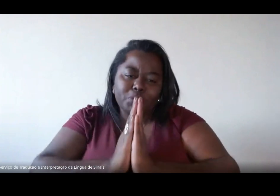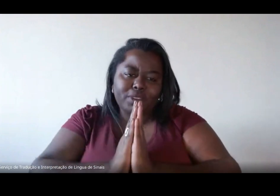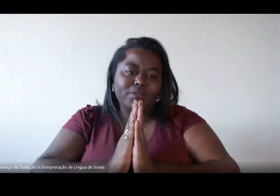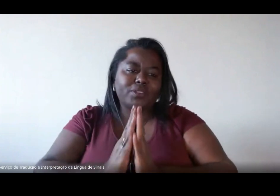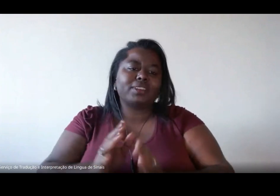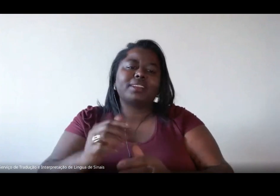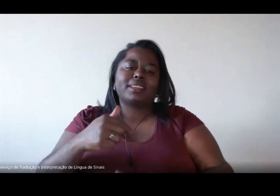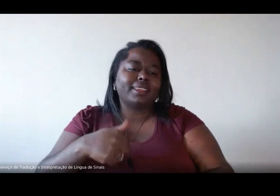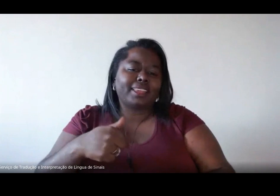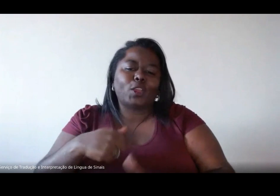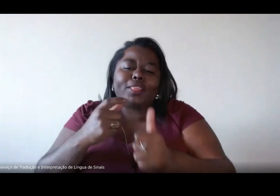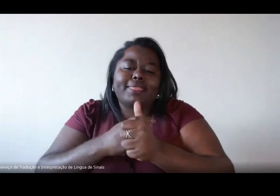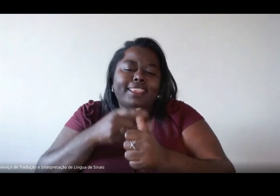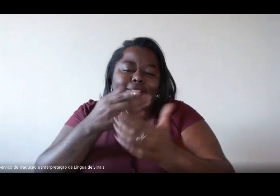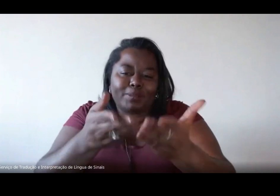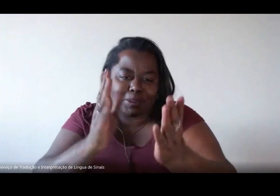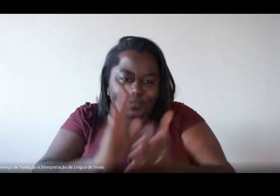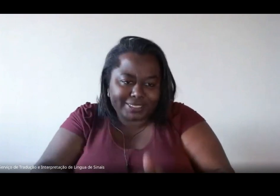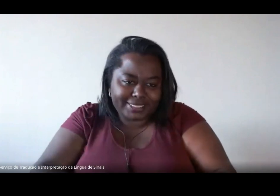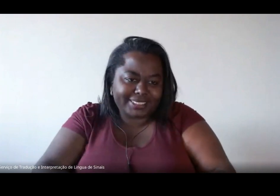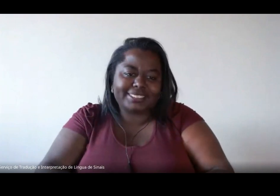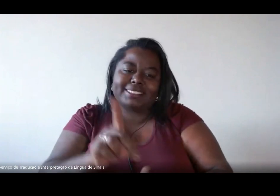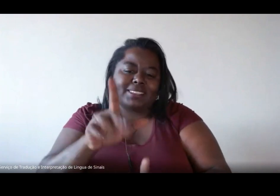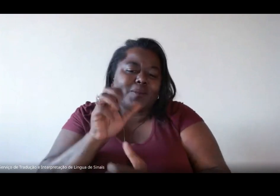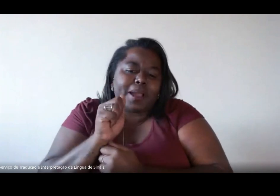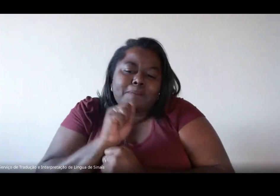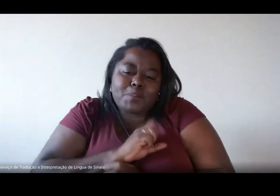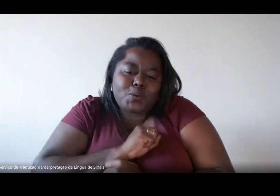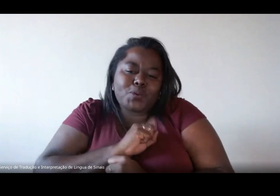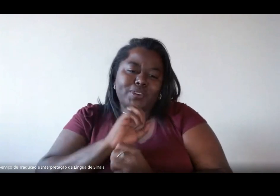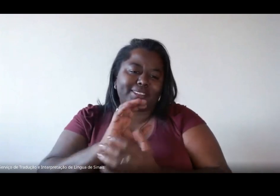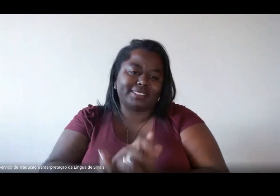se me procura, por favor. Eu sou sua devedora.